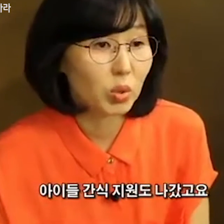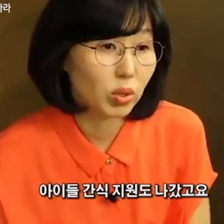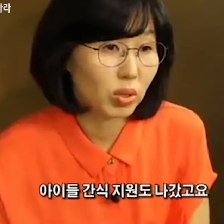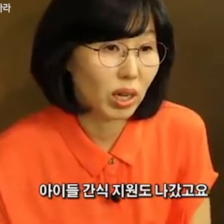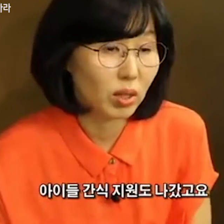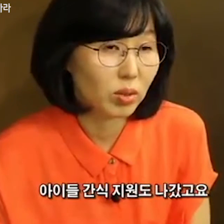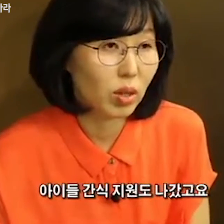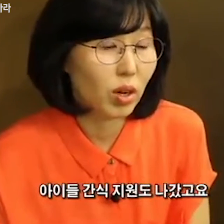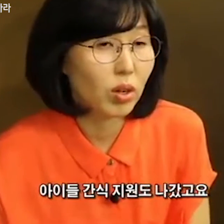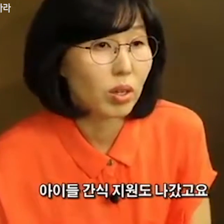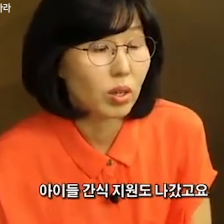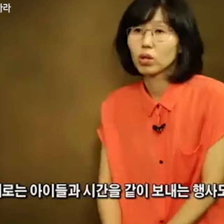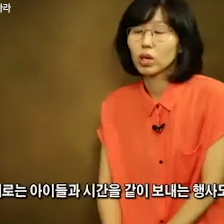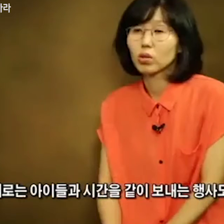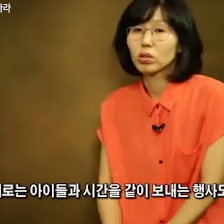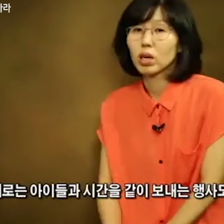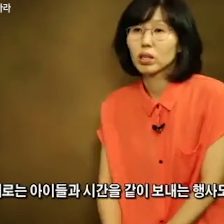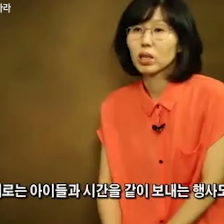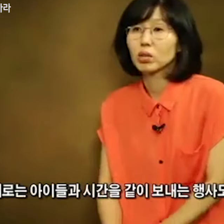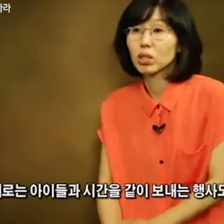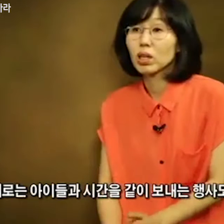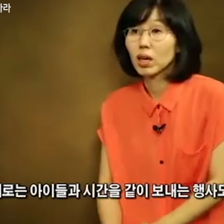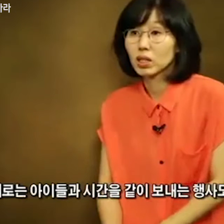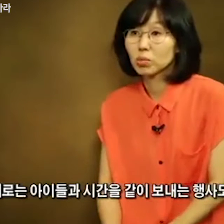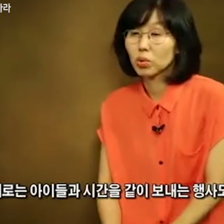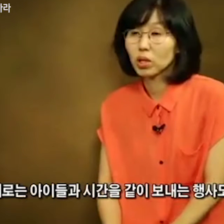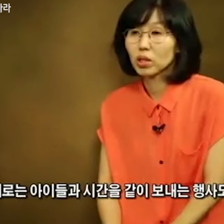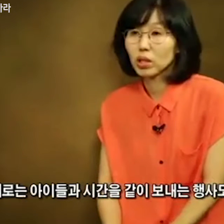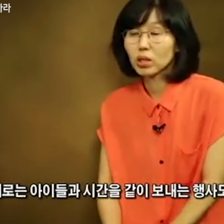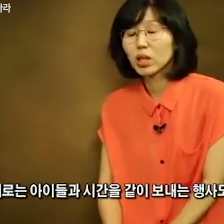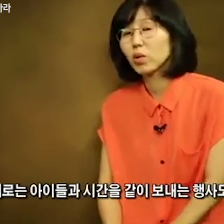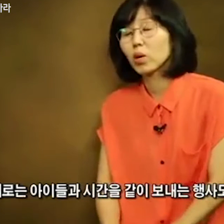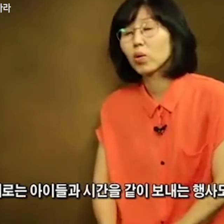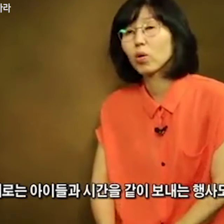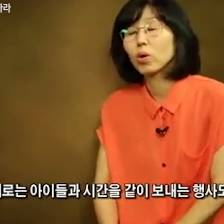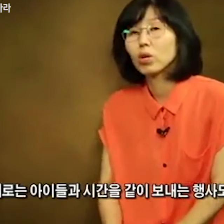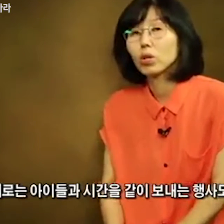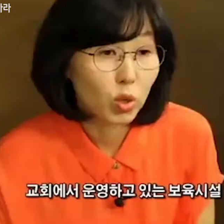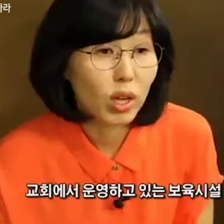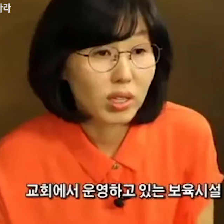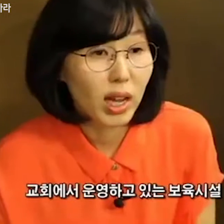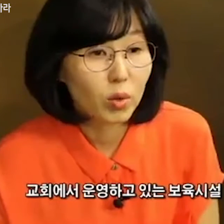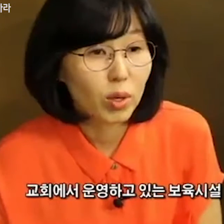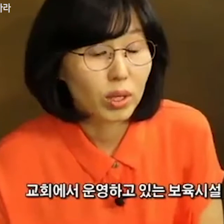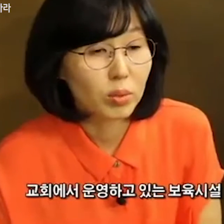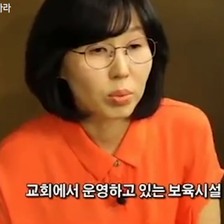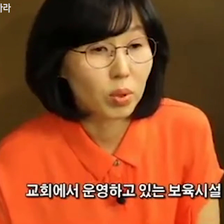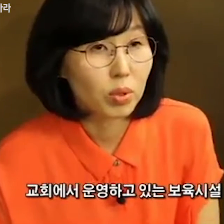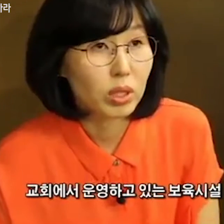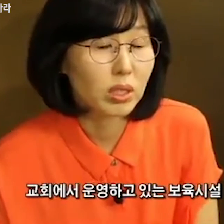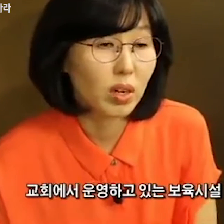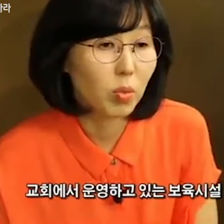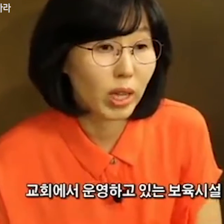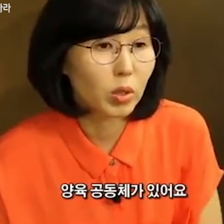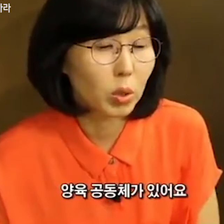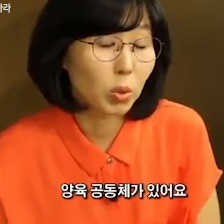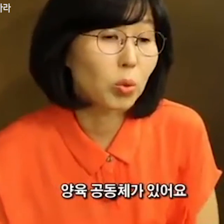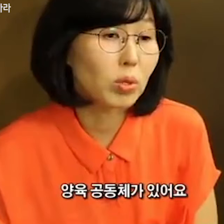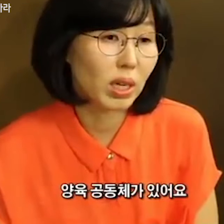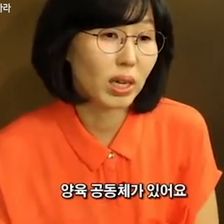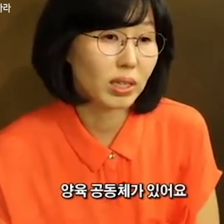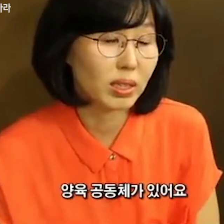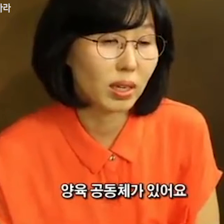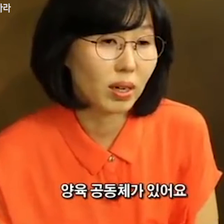지원도 나갔고요. 때로는 그 아이들하고 시간을 같이 보내는 행사도 있고, 교회에서 하고 있는 보육시설, 양육